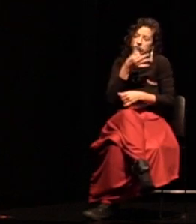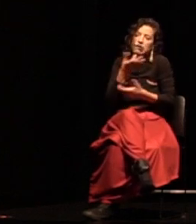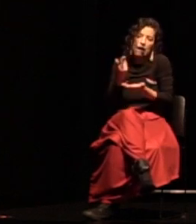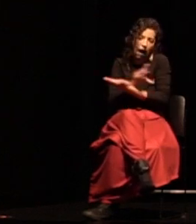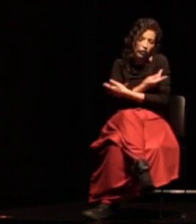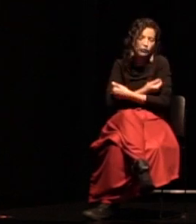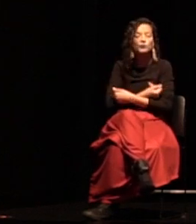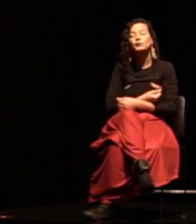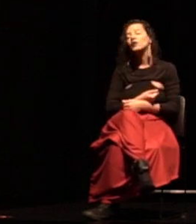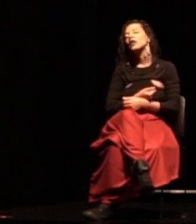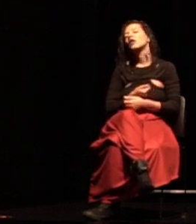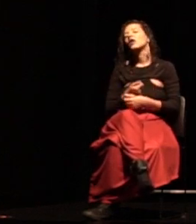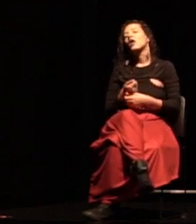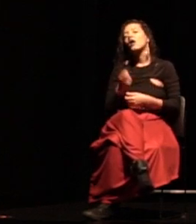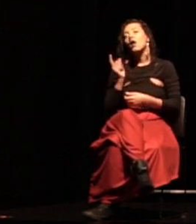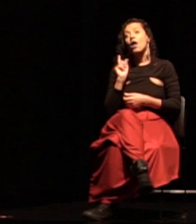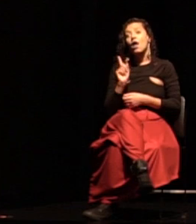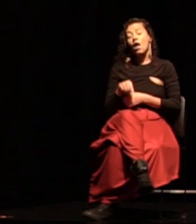magma, eram